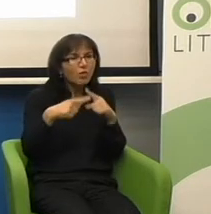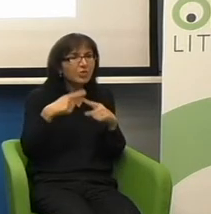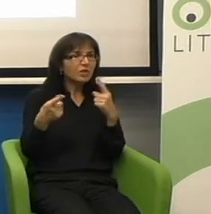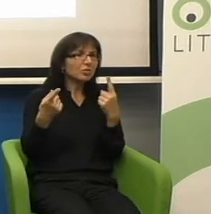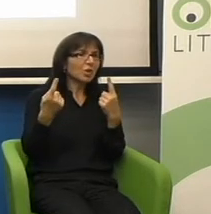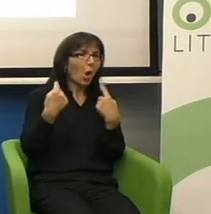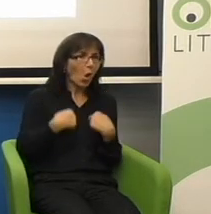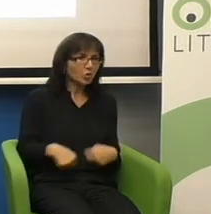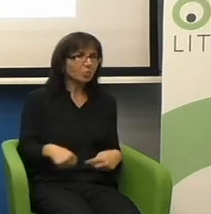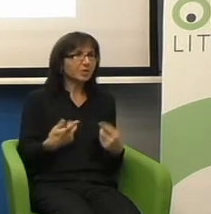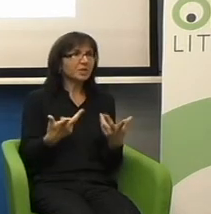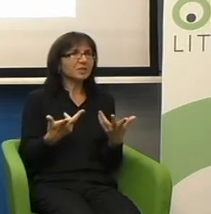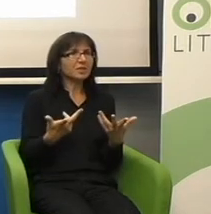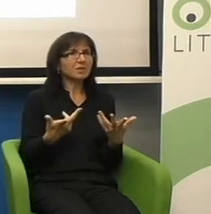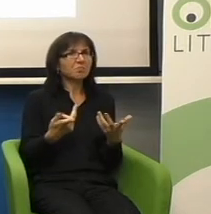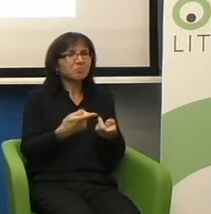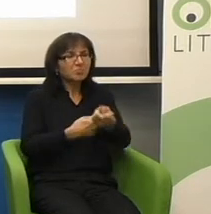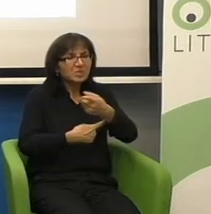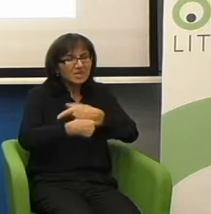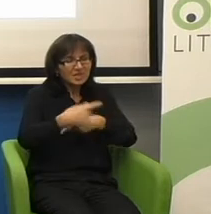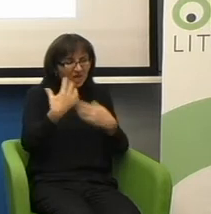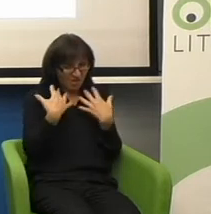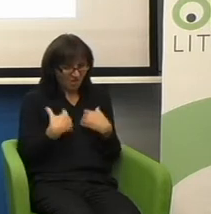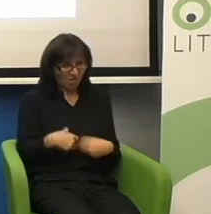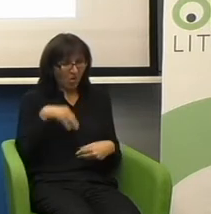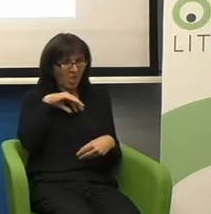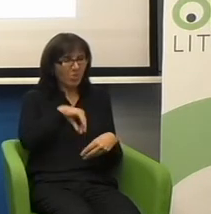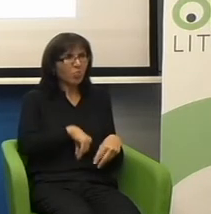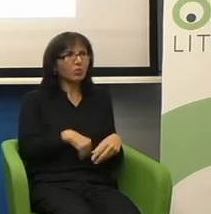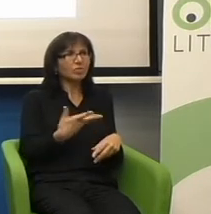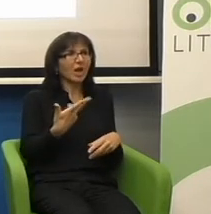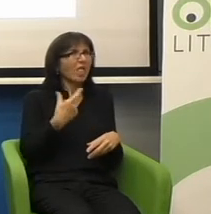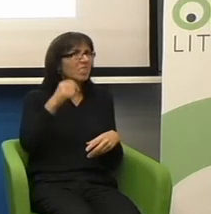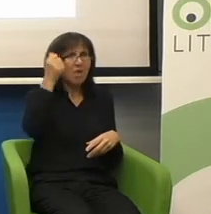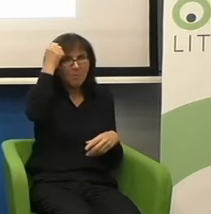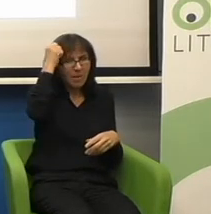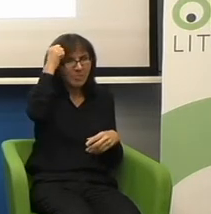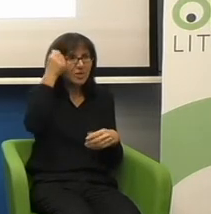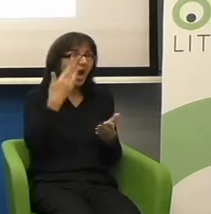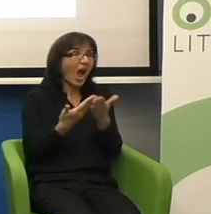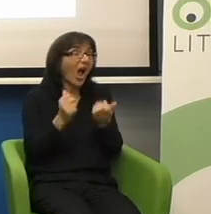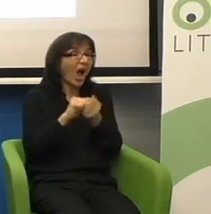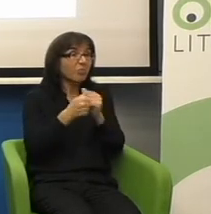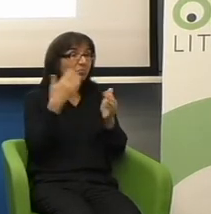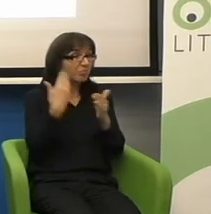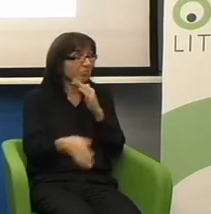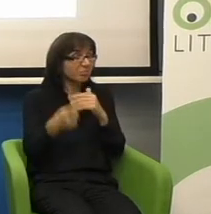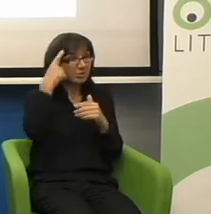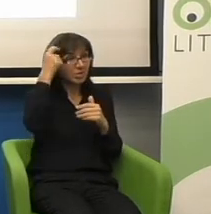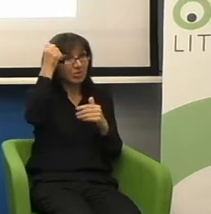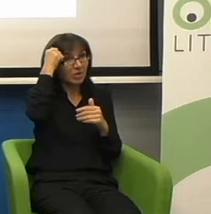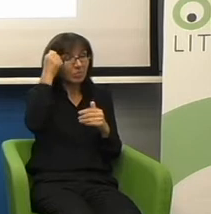osobistych, niezaleczonych ran, niezaleczonych, albo niepamięci czy utraconej pamięci, prawda?